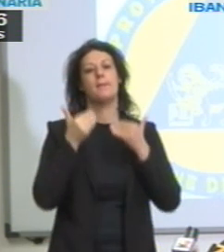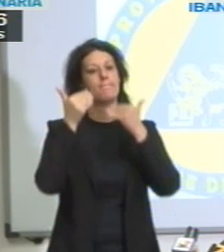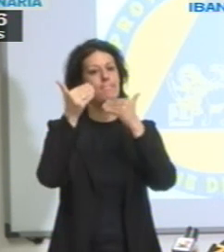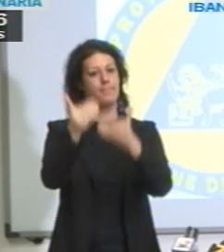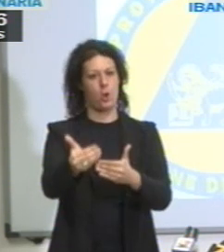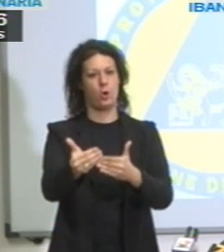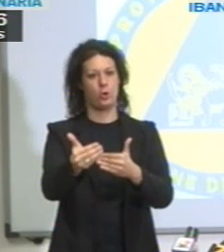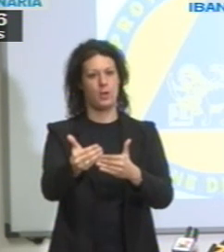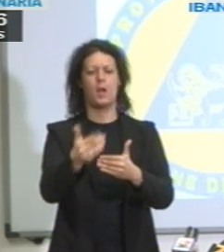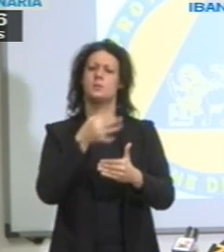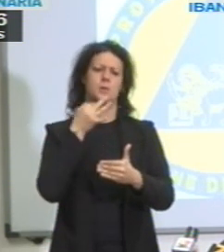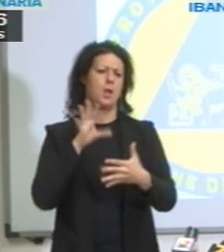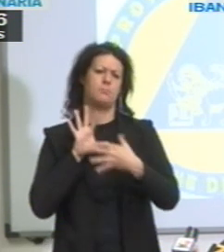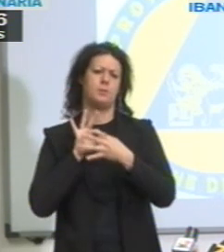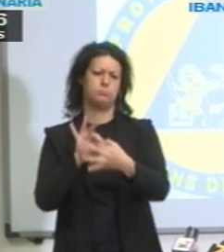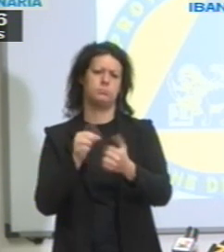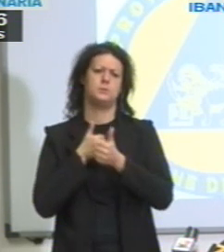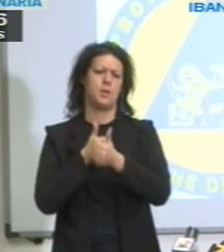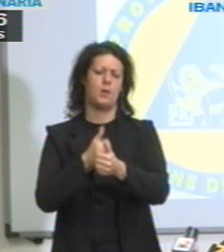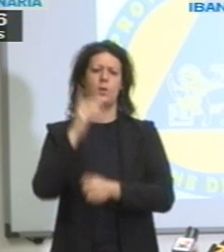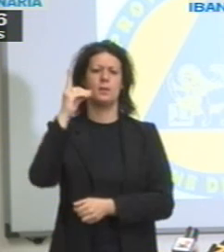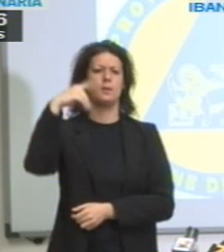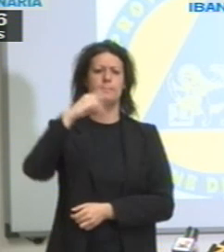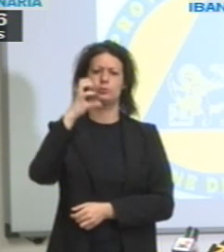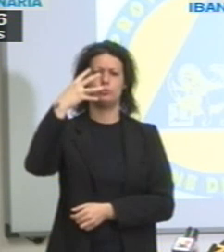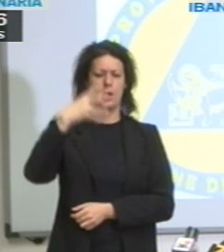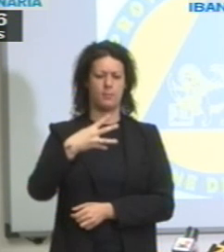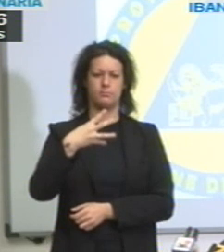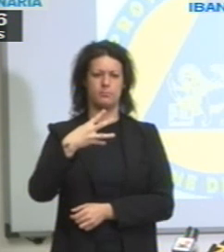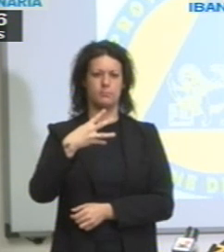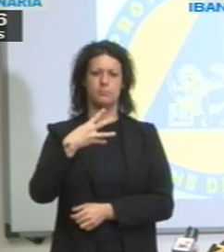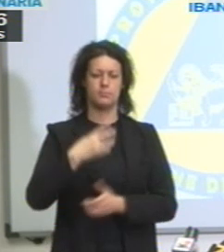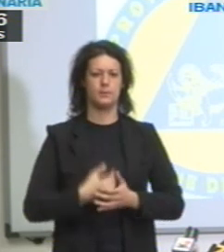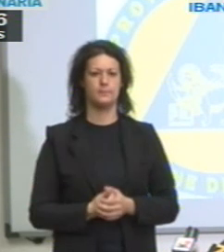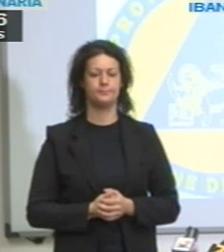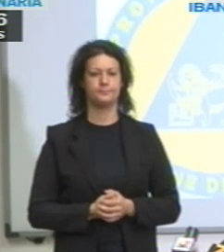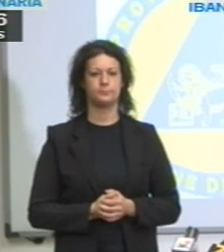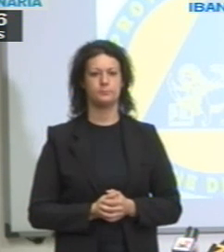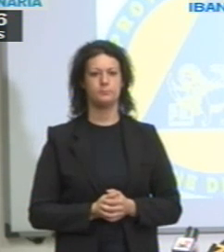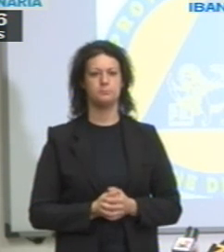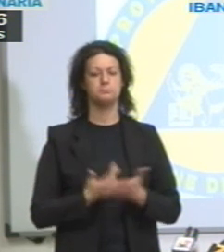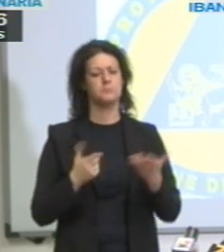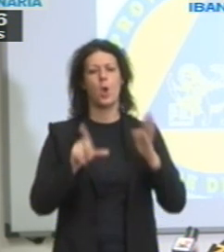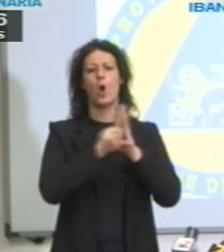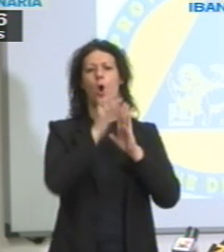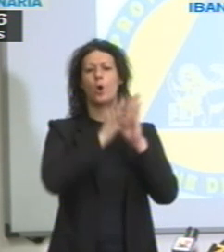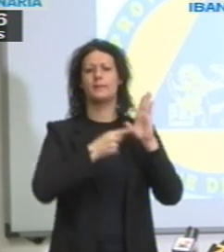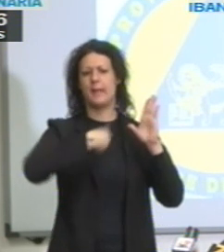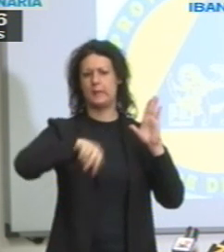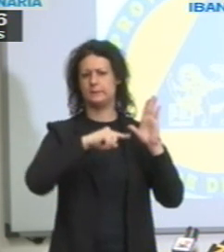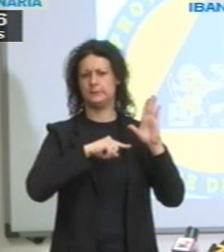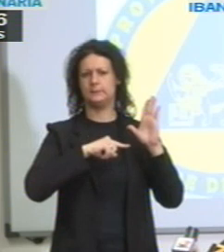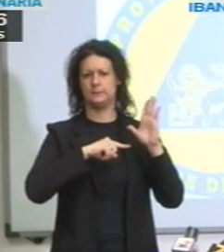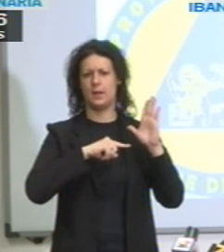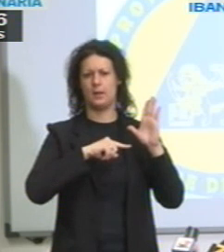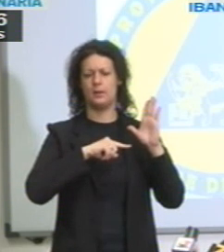ovviamente in linea con il DPCM, diciamo assolutamente, direi che si può considerare la nostra ordinanza, insomma c'è